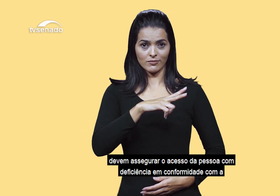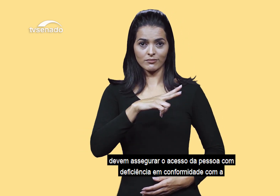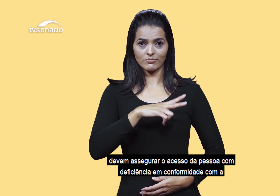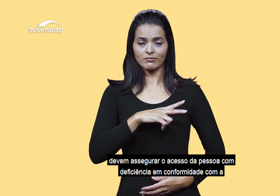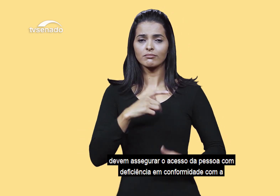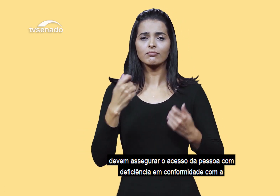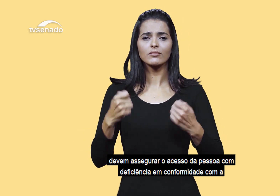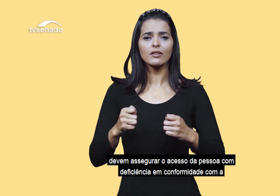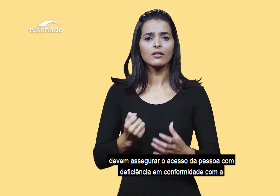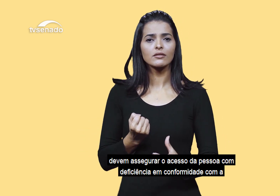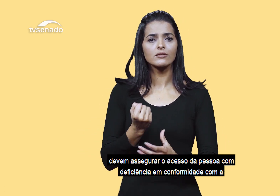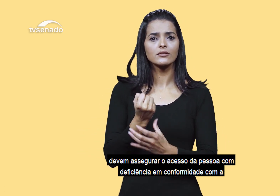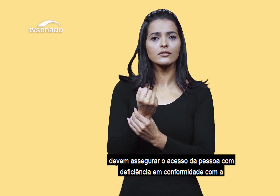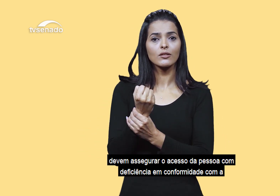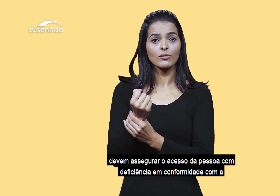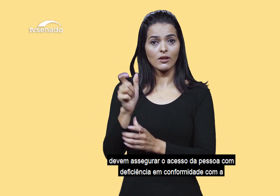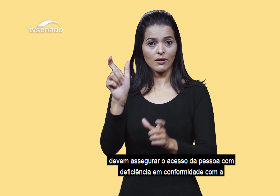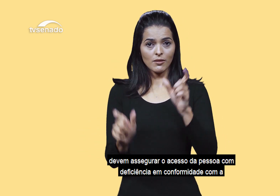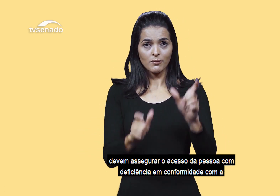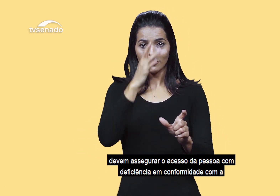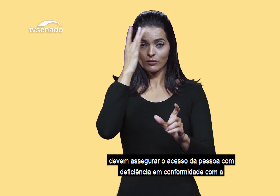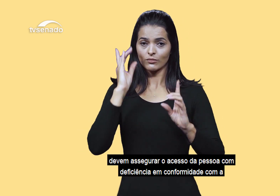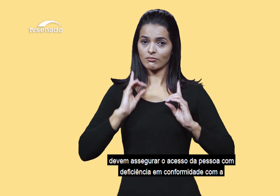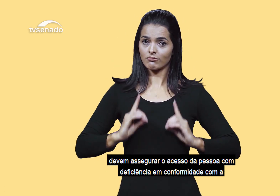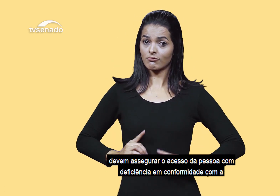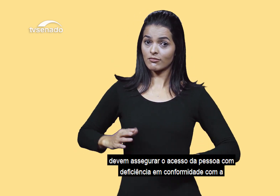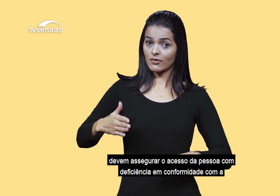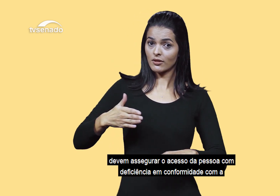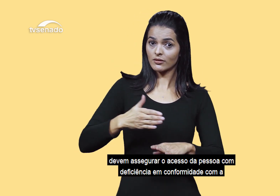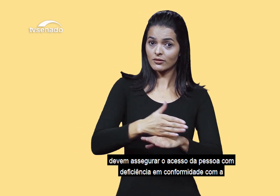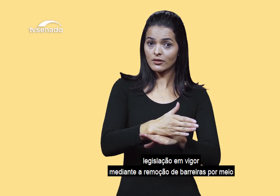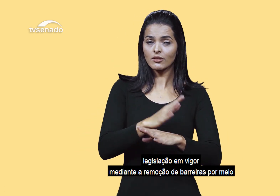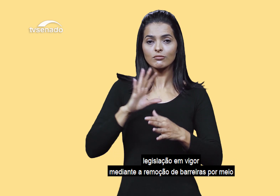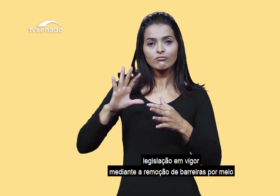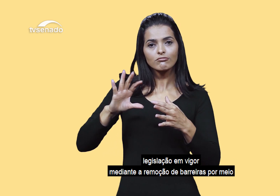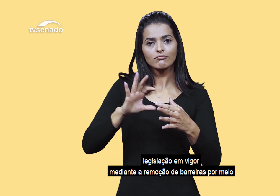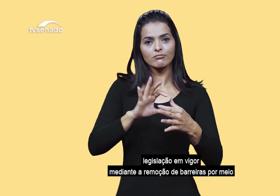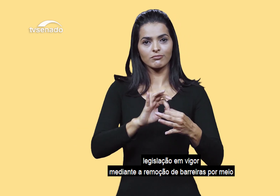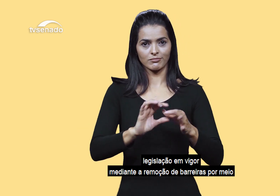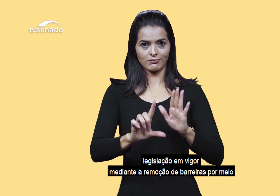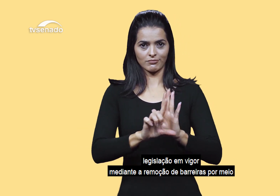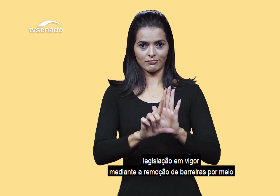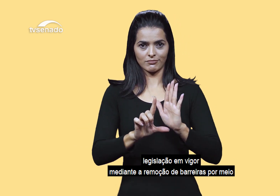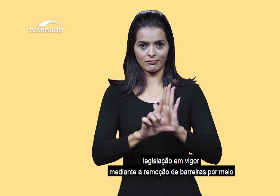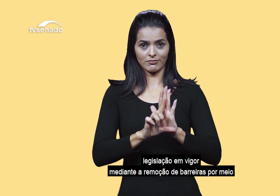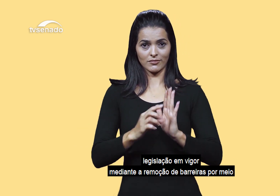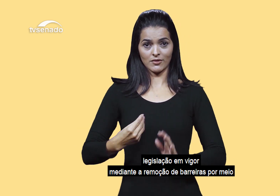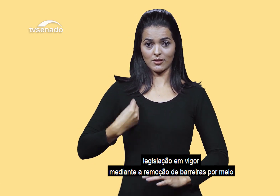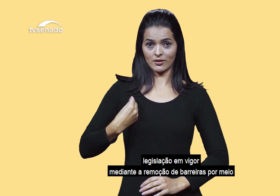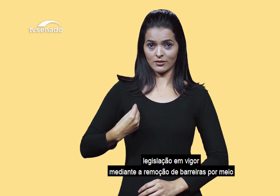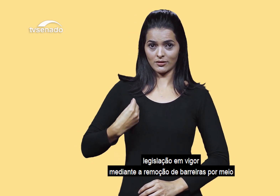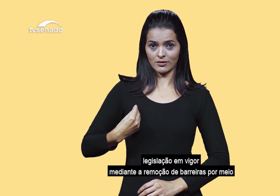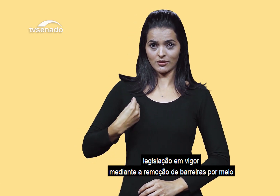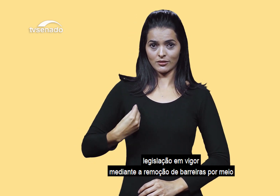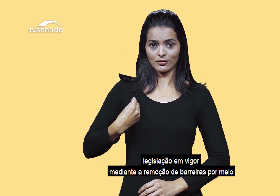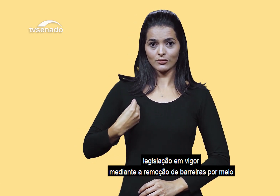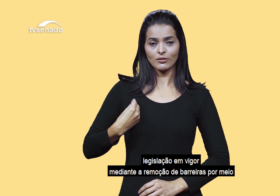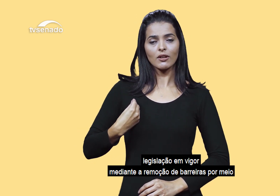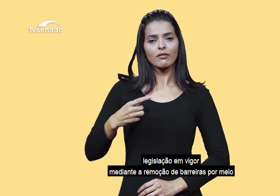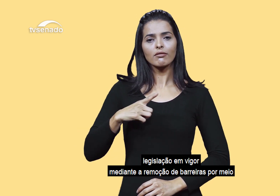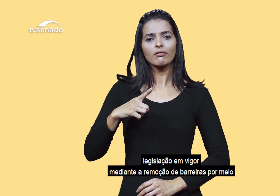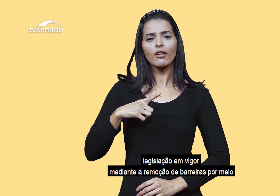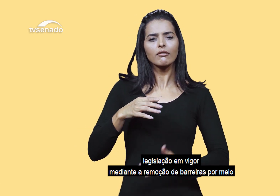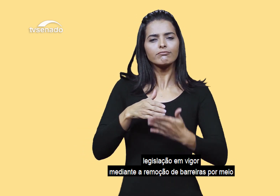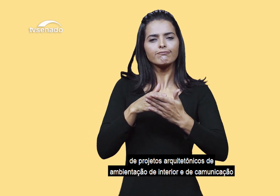assegurar o acesso da pessoa com deficiência em conformidade com a legislação em vigor, mediante a remoção de